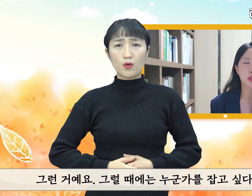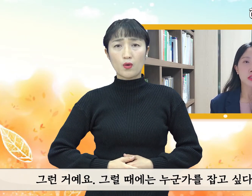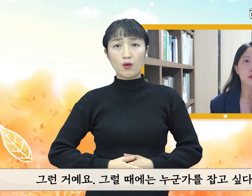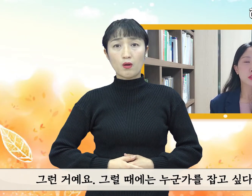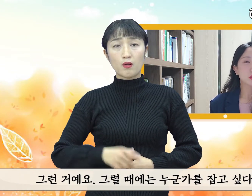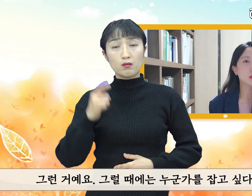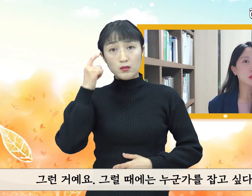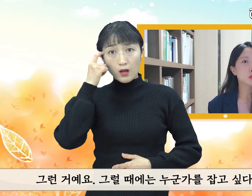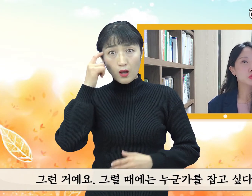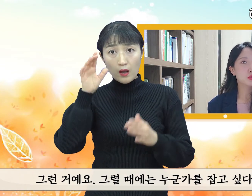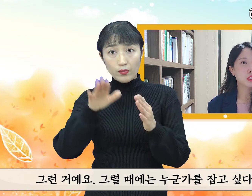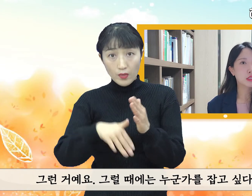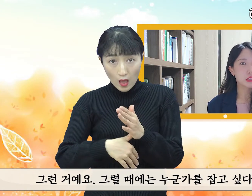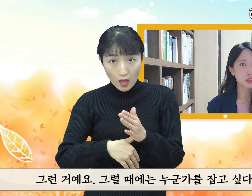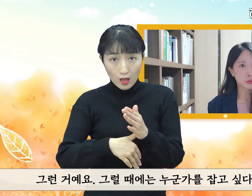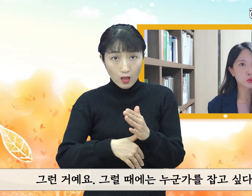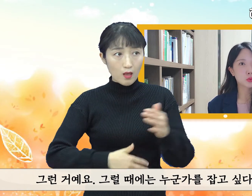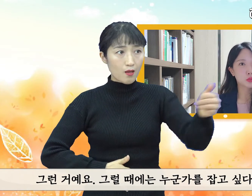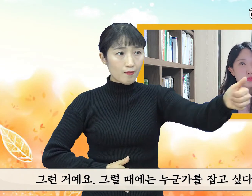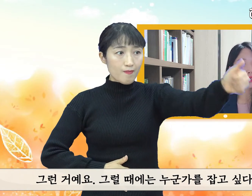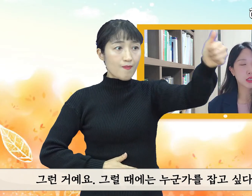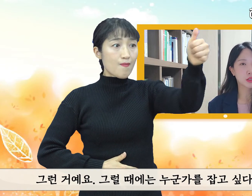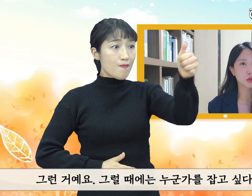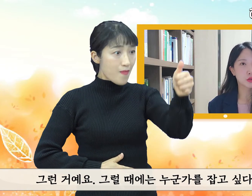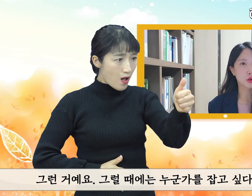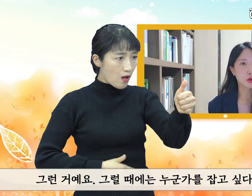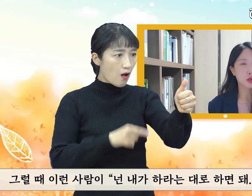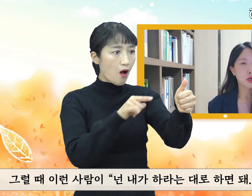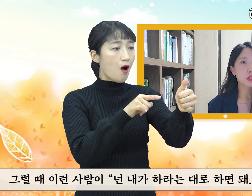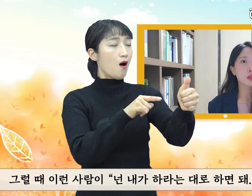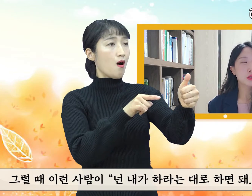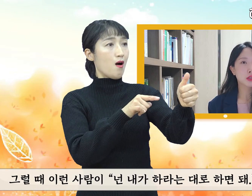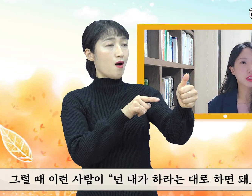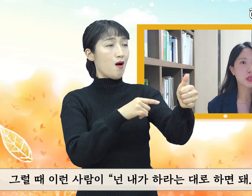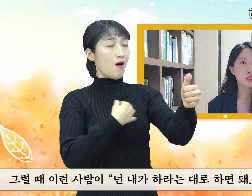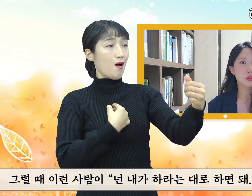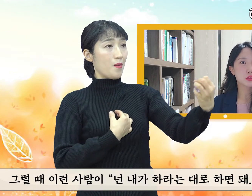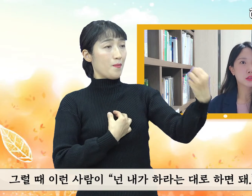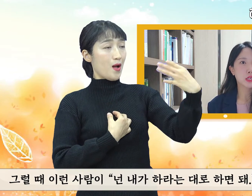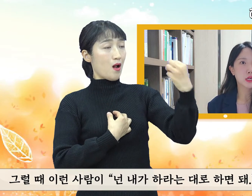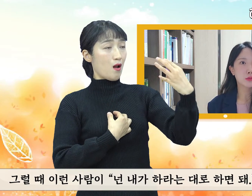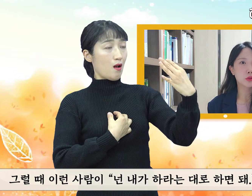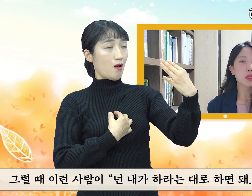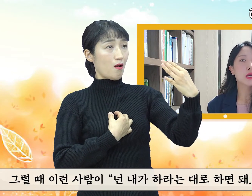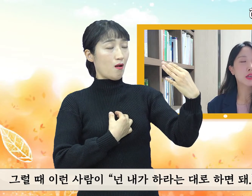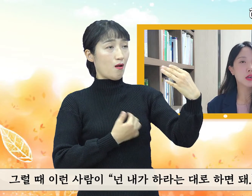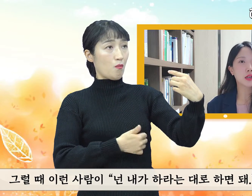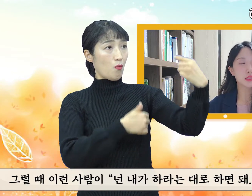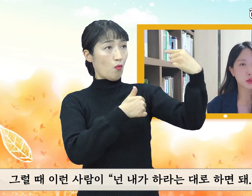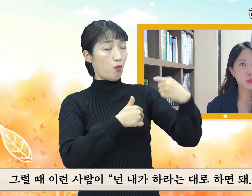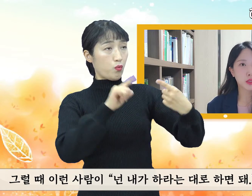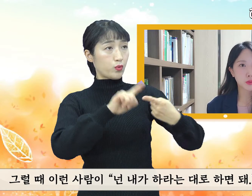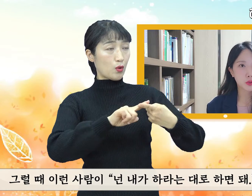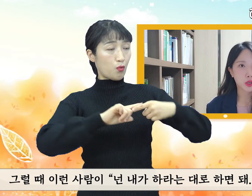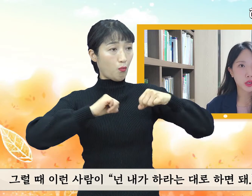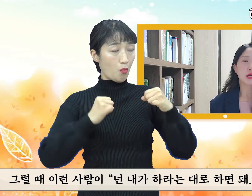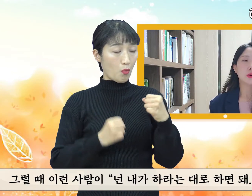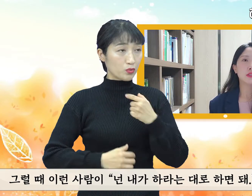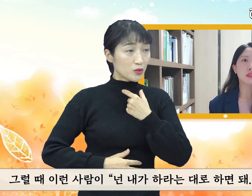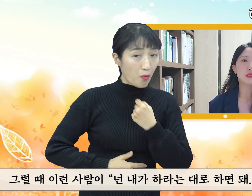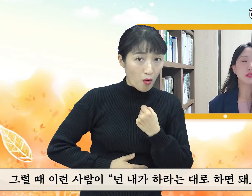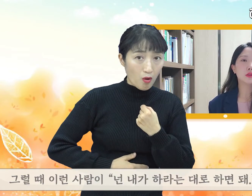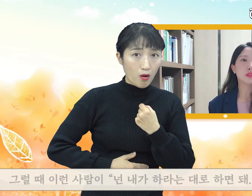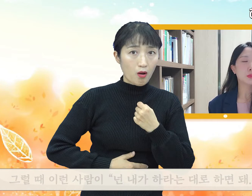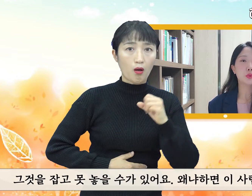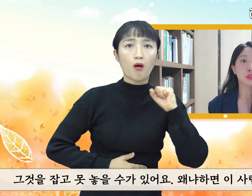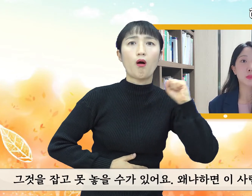거예요. 그럴 때는 누군가를 이제 잡고 싶다라는 거죠. 그럴 때 이런 사람이 내가 하라는 대로만 하면 돼 라고